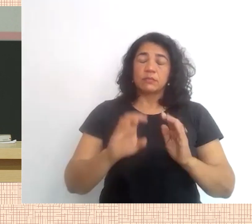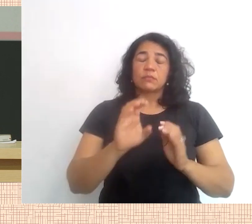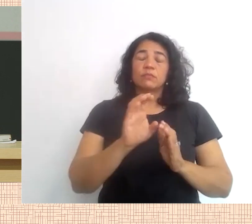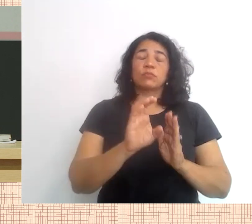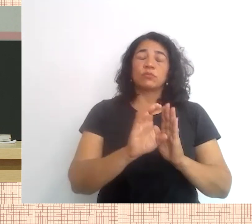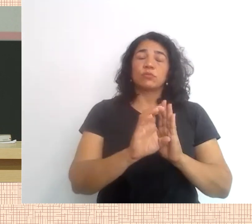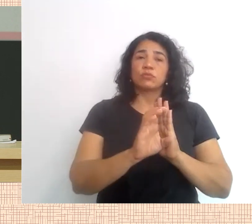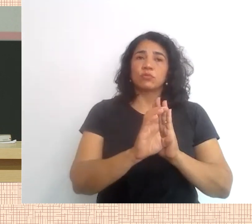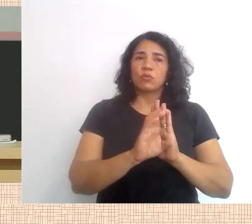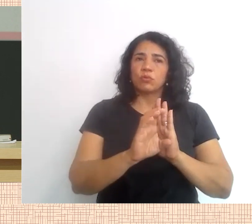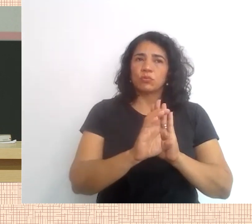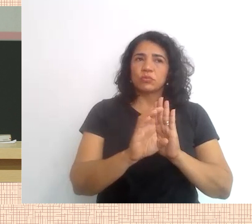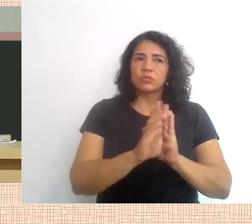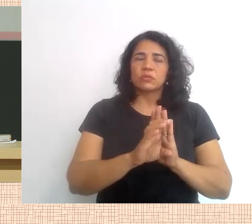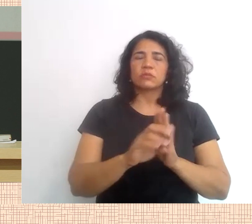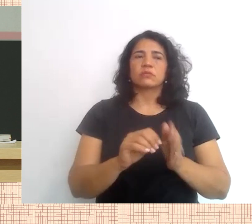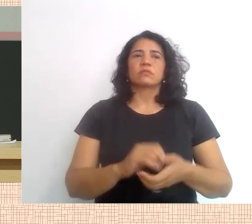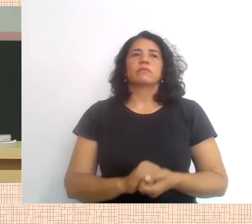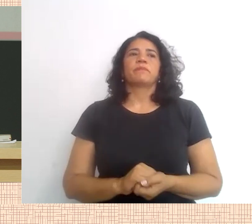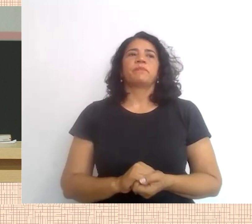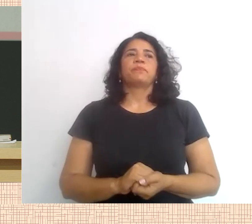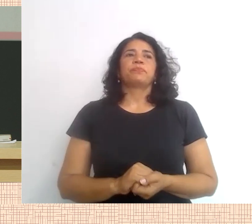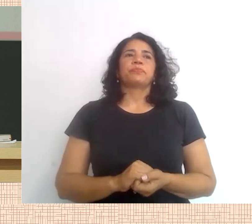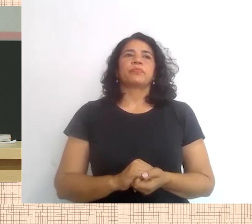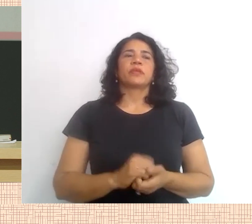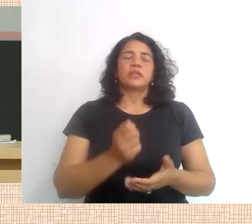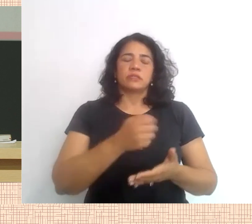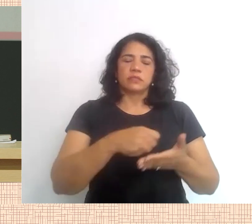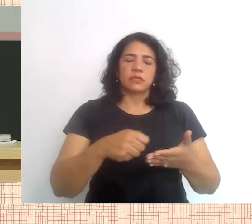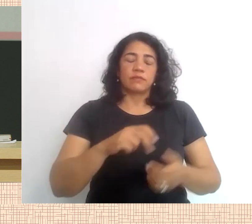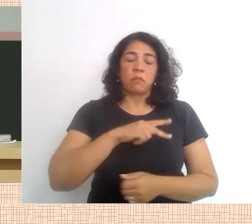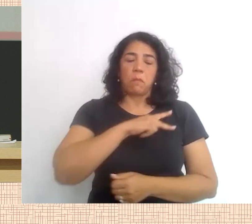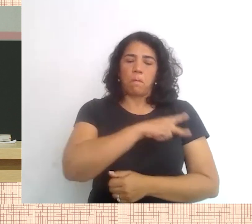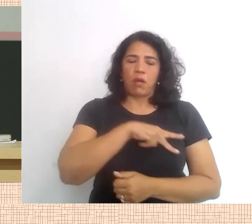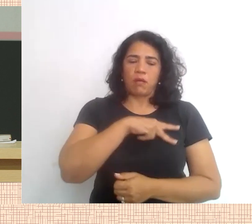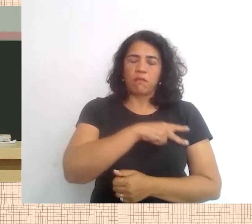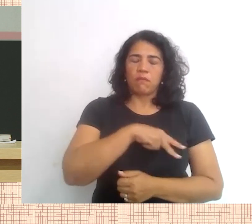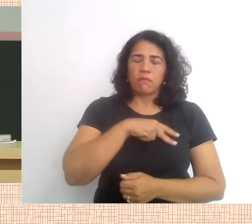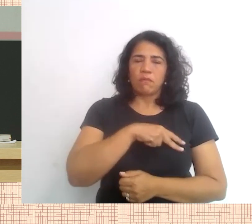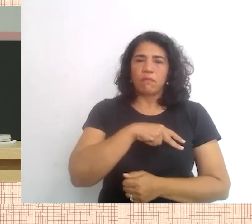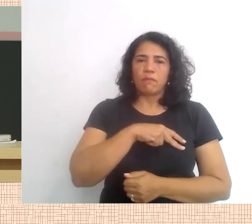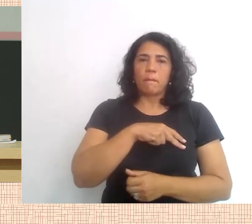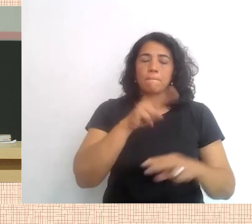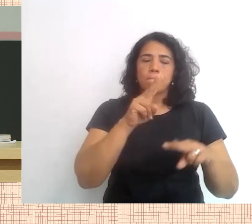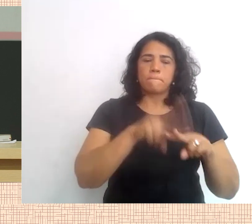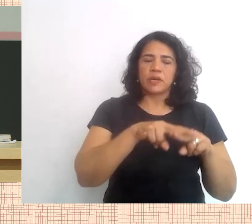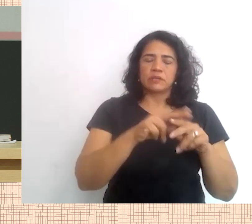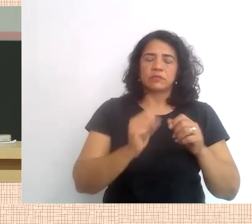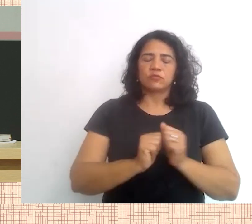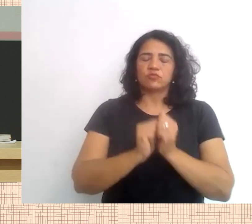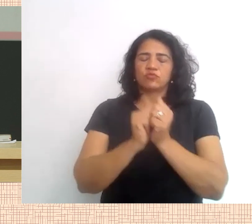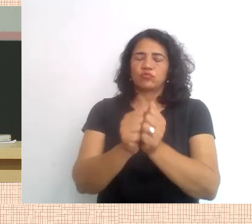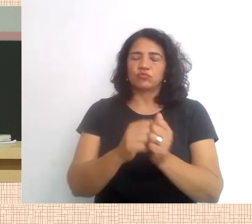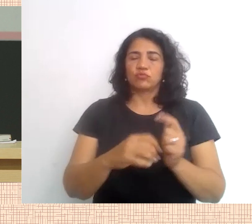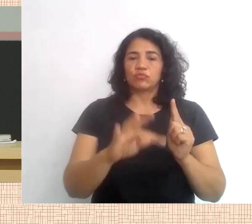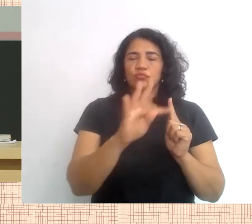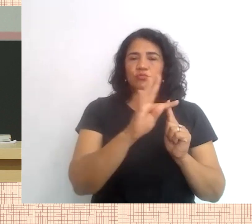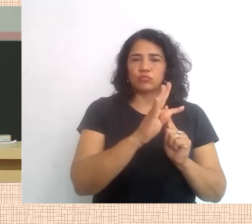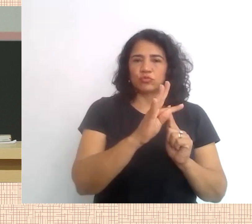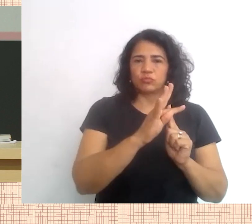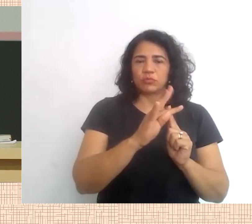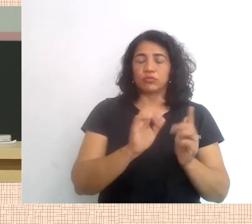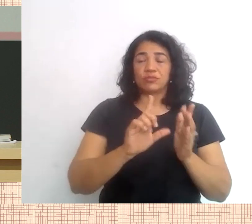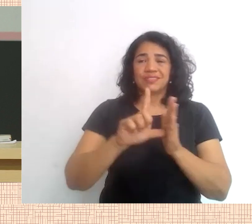na saída da prisão, Paulo, né, visitou várias